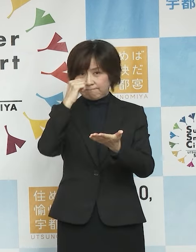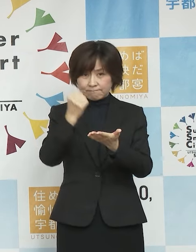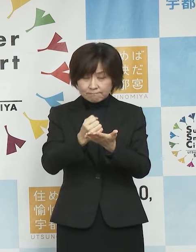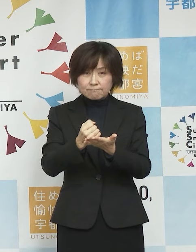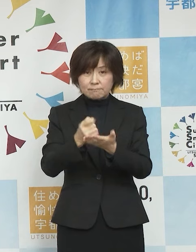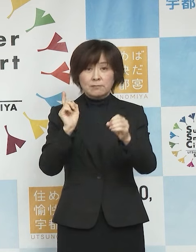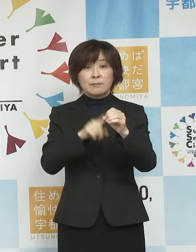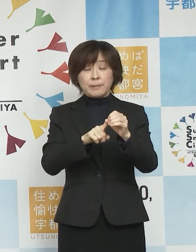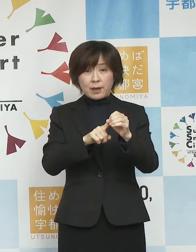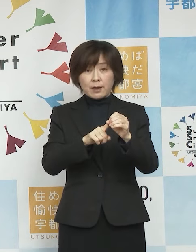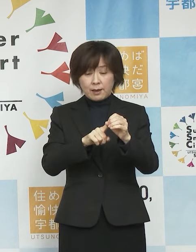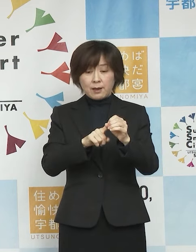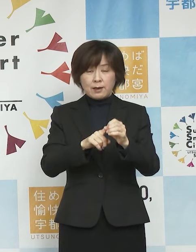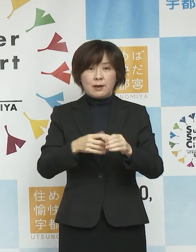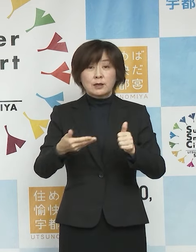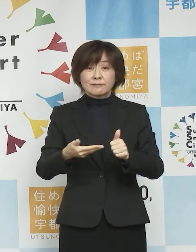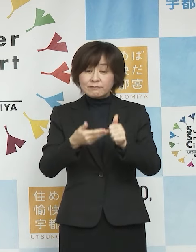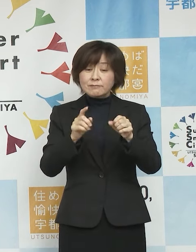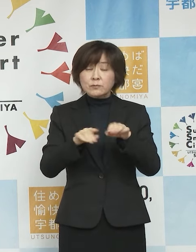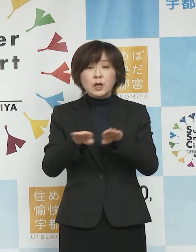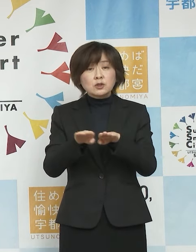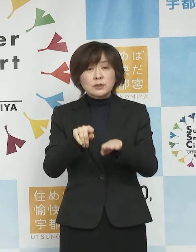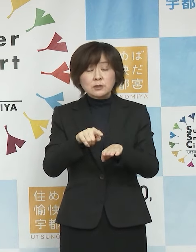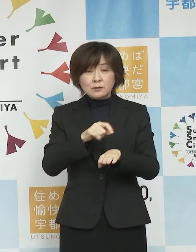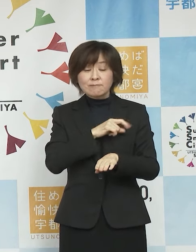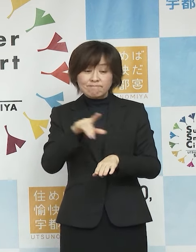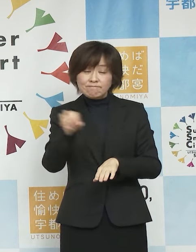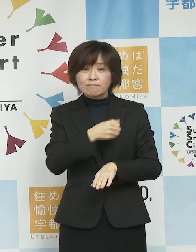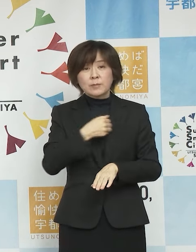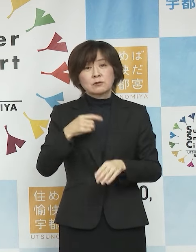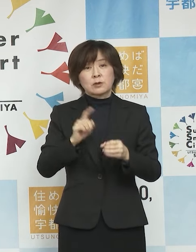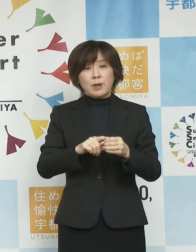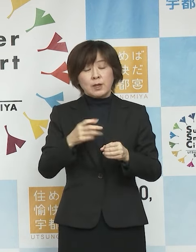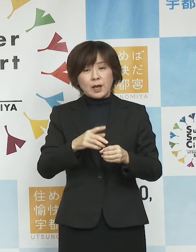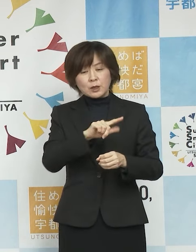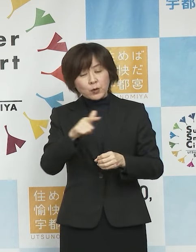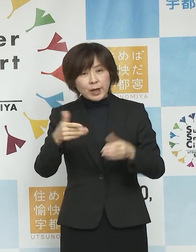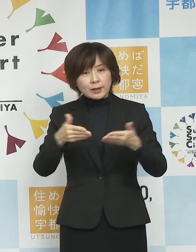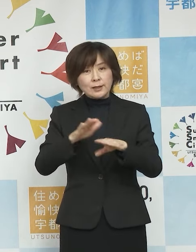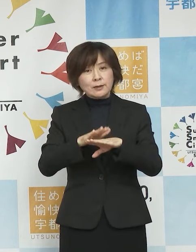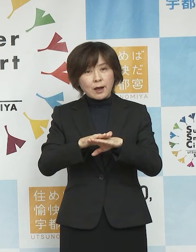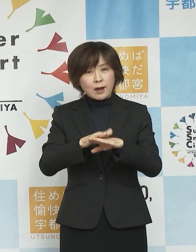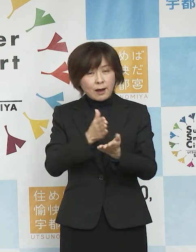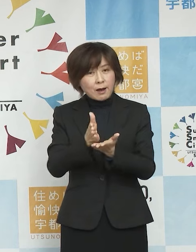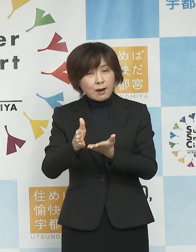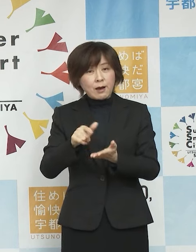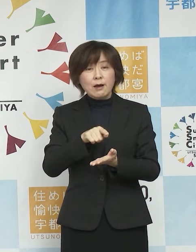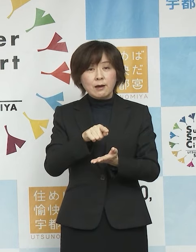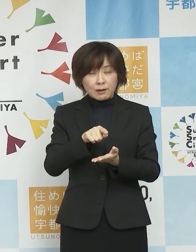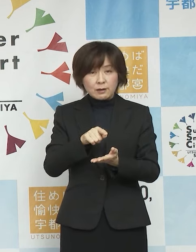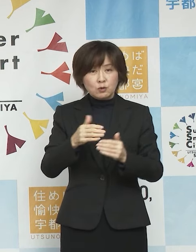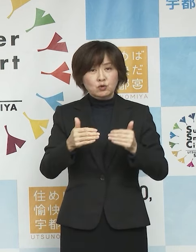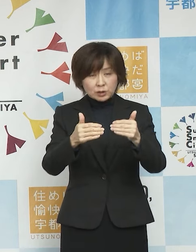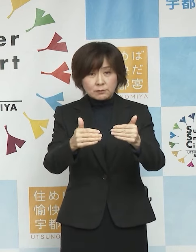るよう、育休の積極的な取得や多様な働き方の推進など、働